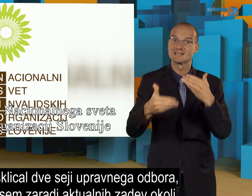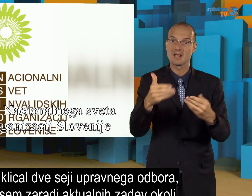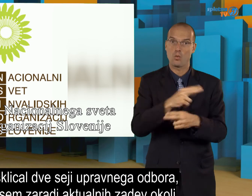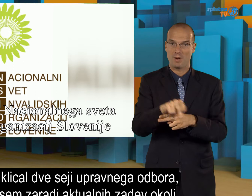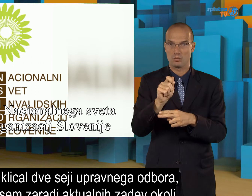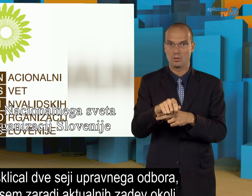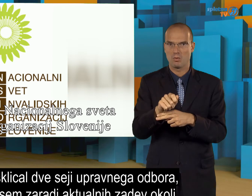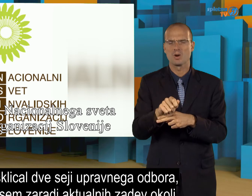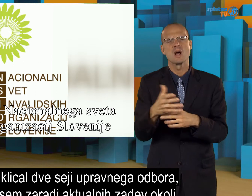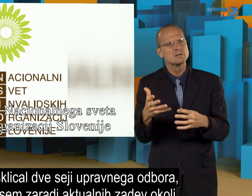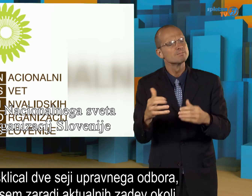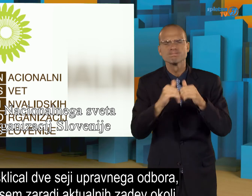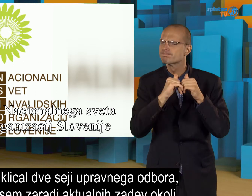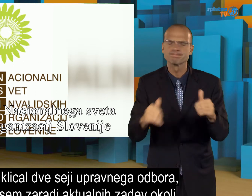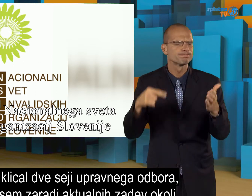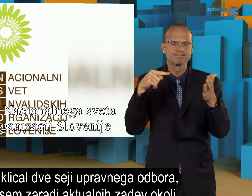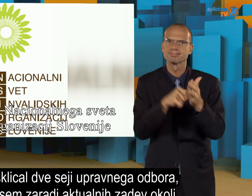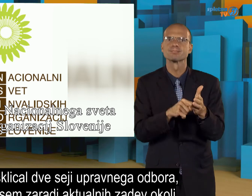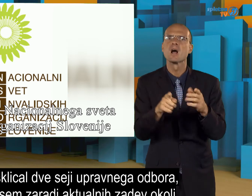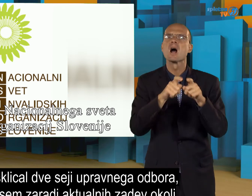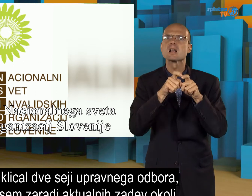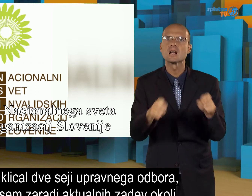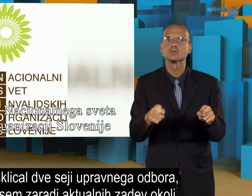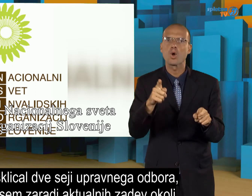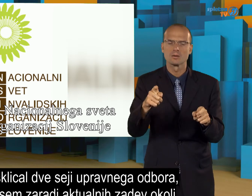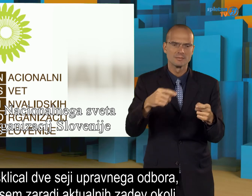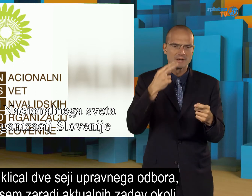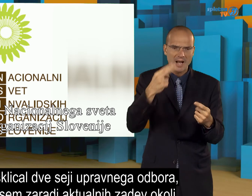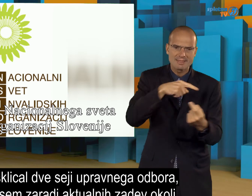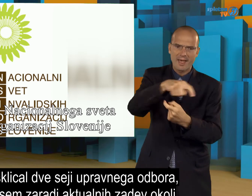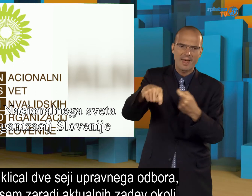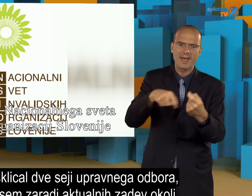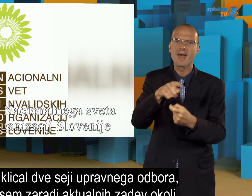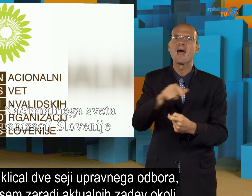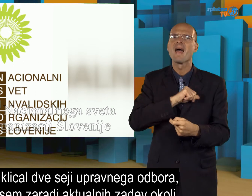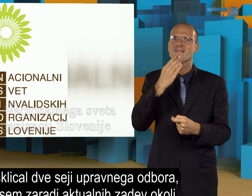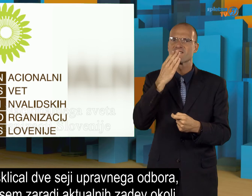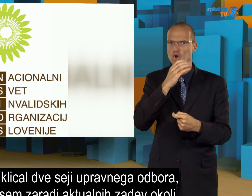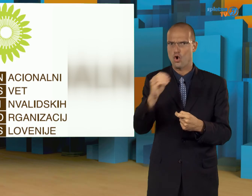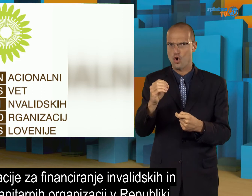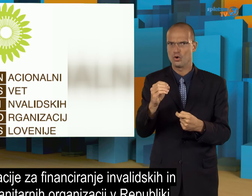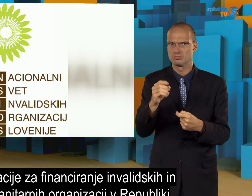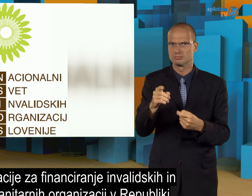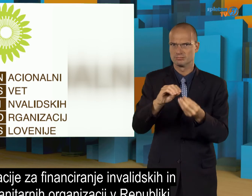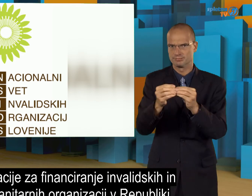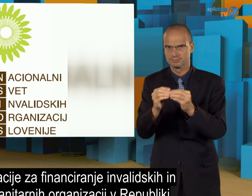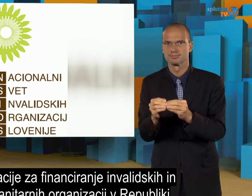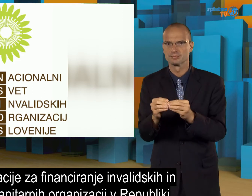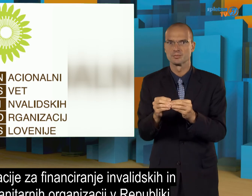zaradi aktualnih zadev okoli Fundacije za financiranje invalidskih in humanitarnih organizacij v Republiki Sloveniji